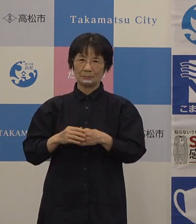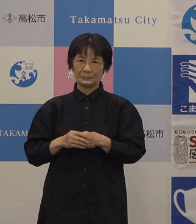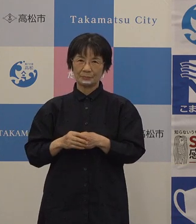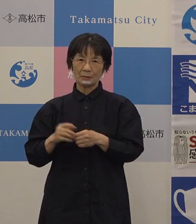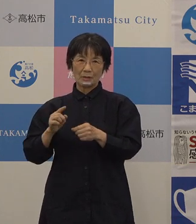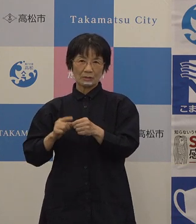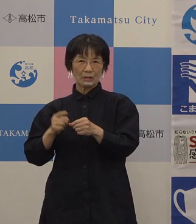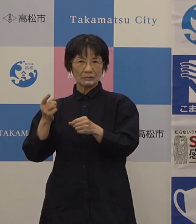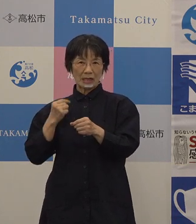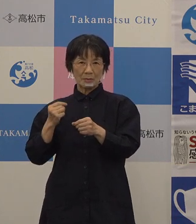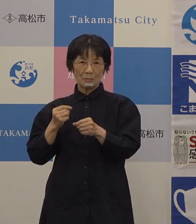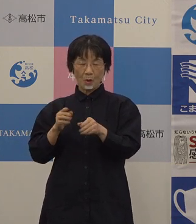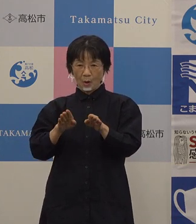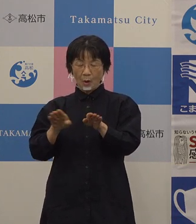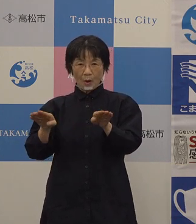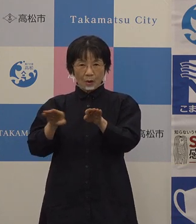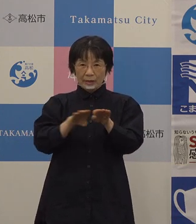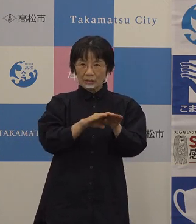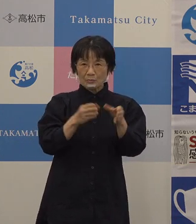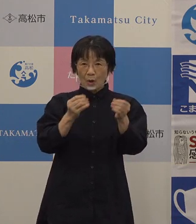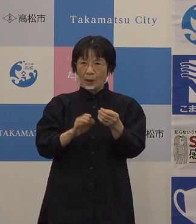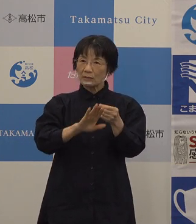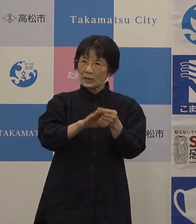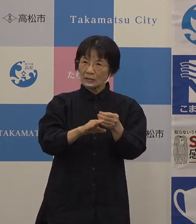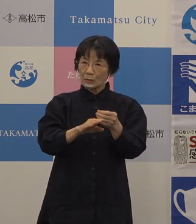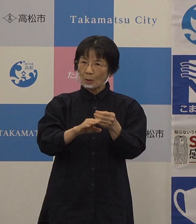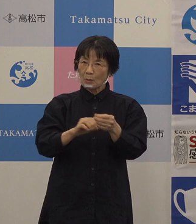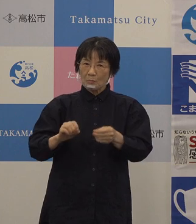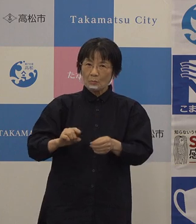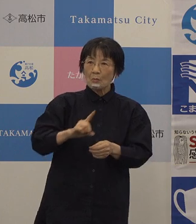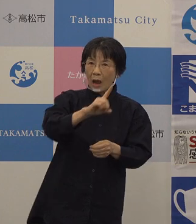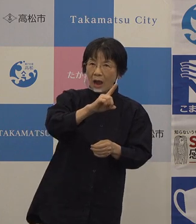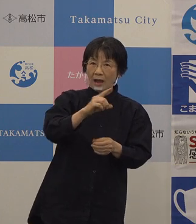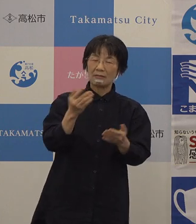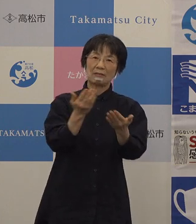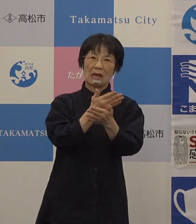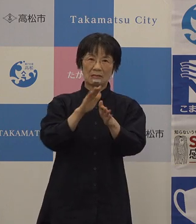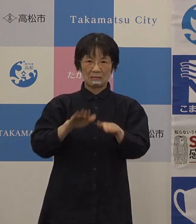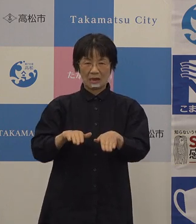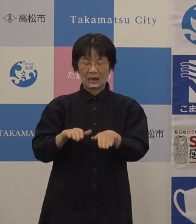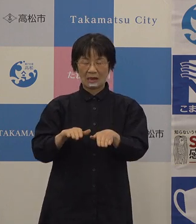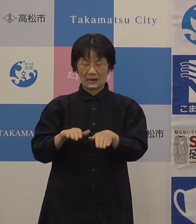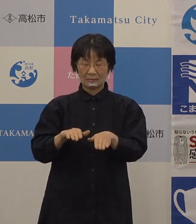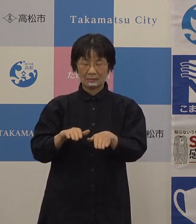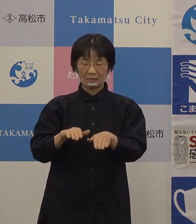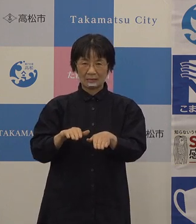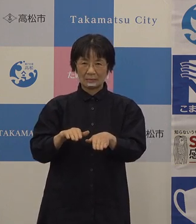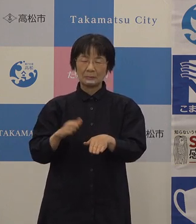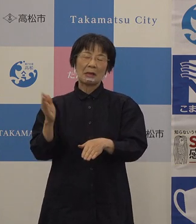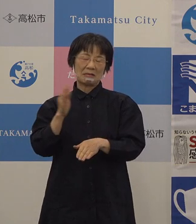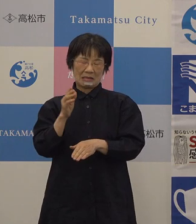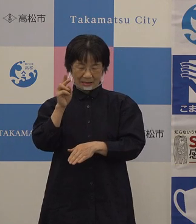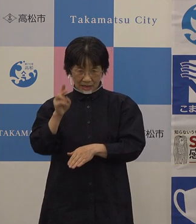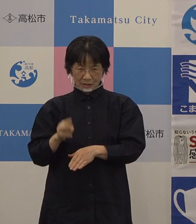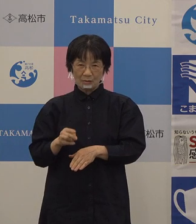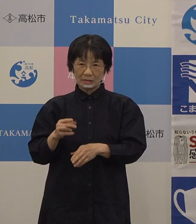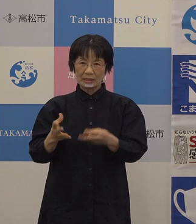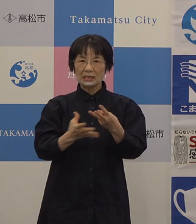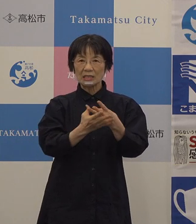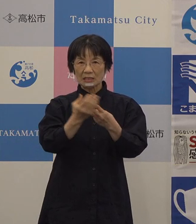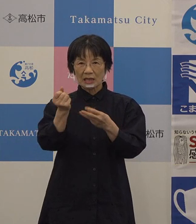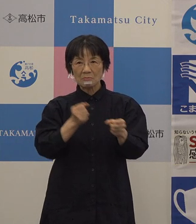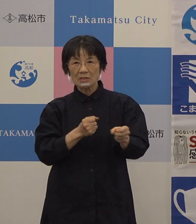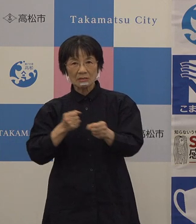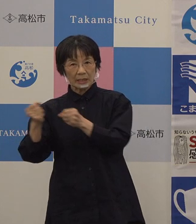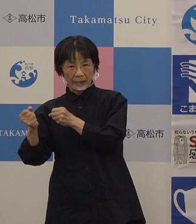に感染者数が増加しておるというような状況もございましたのでそうならないように引き続き3密回避また